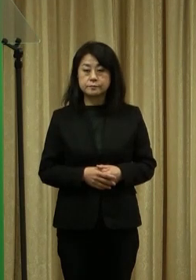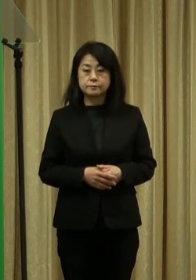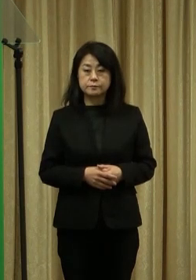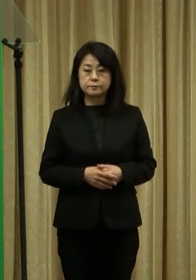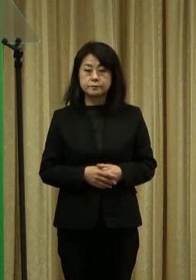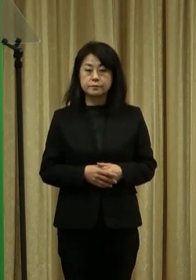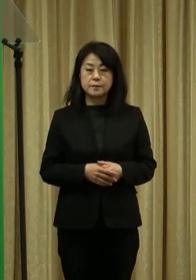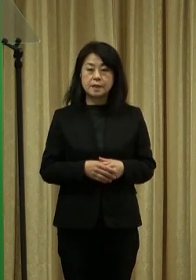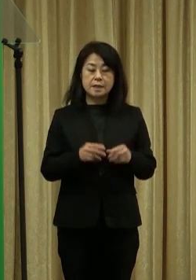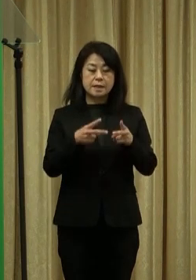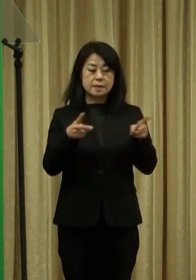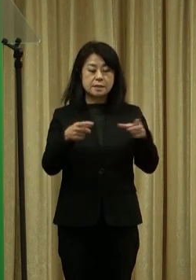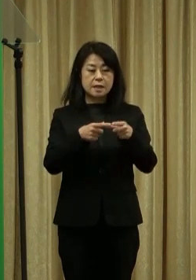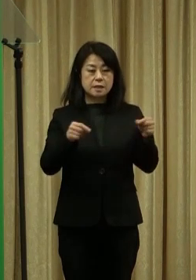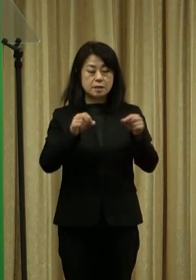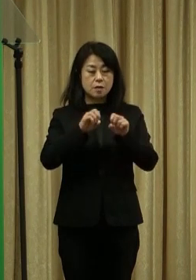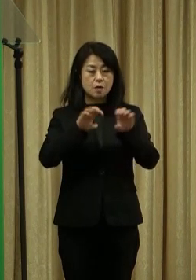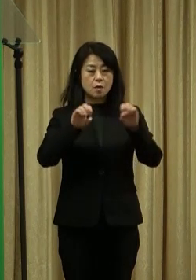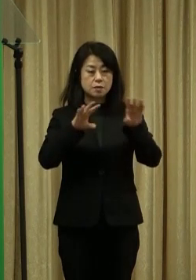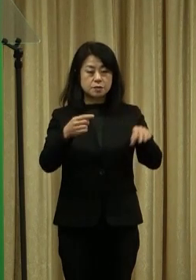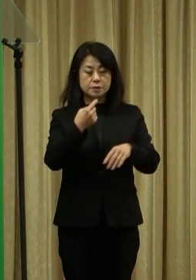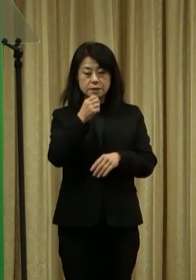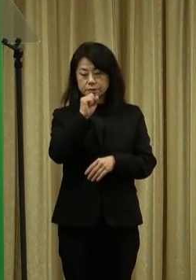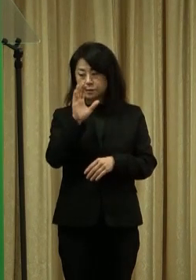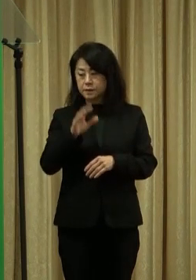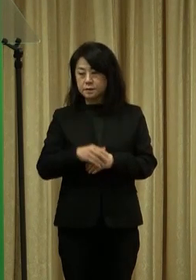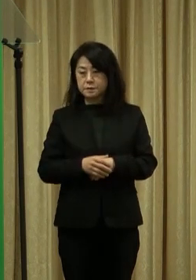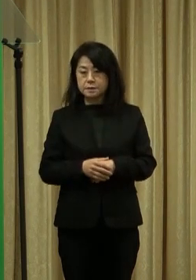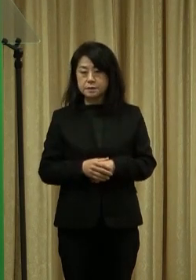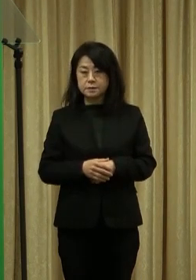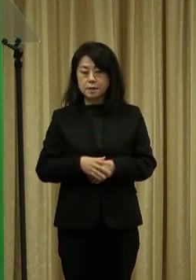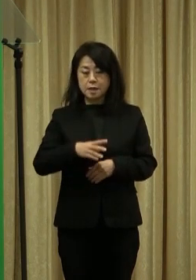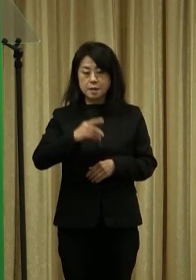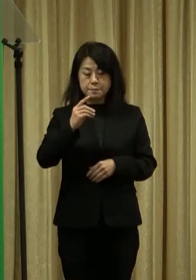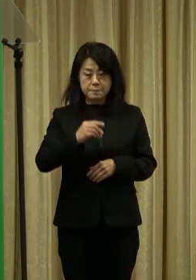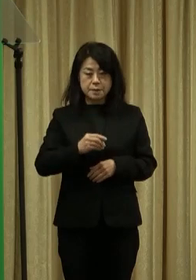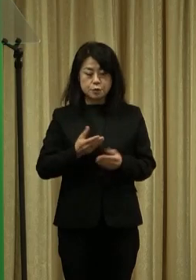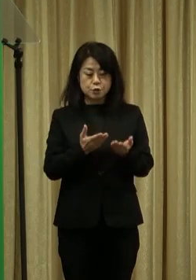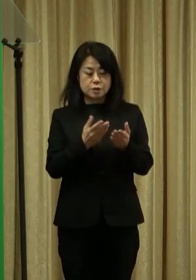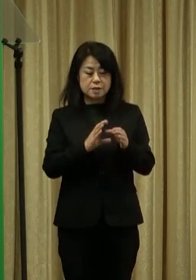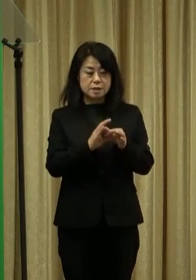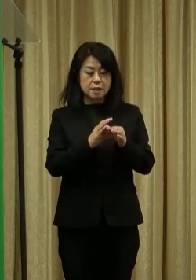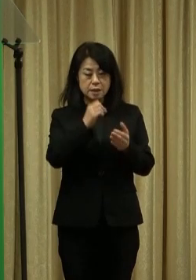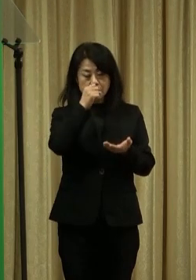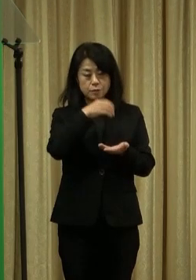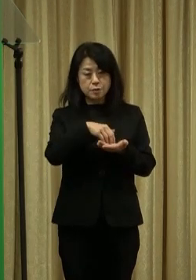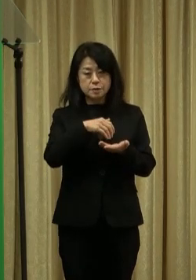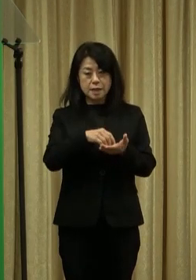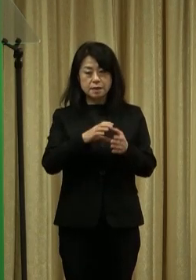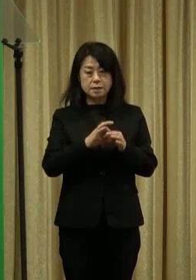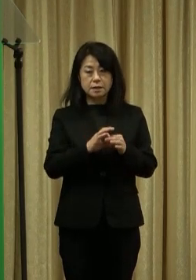TVB の鎌橋です、よろしくお願いいたします。まず地震関連の予算に関して、